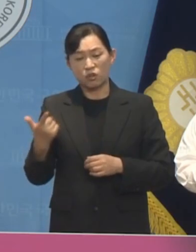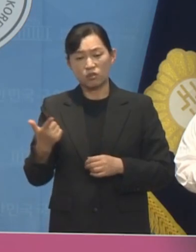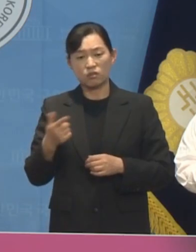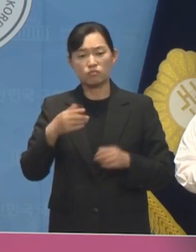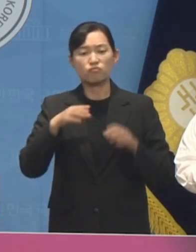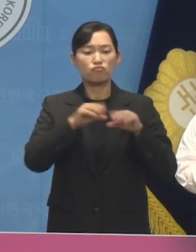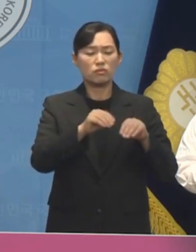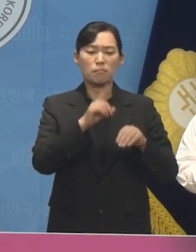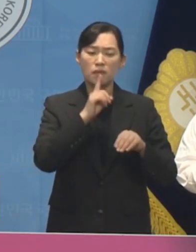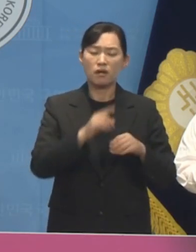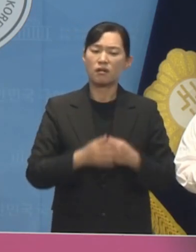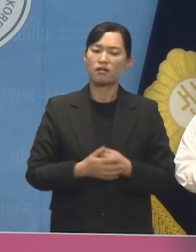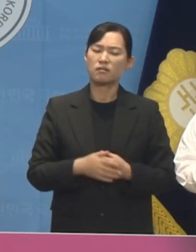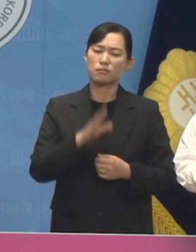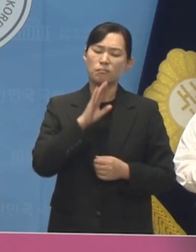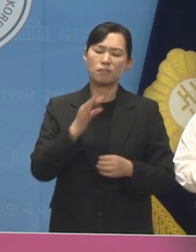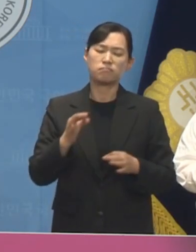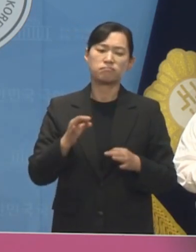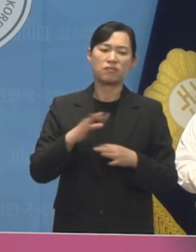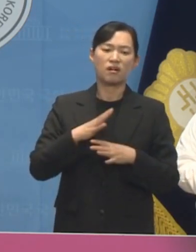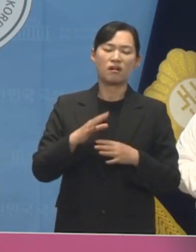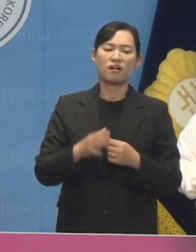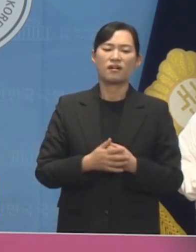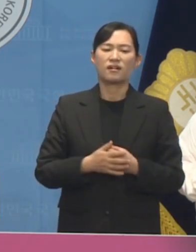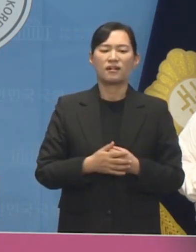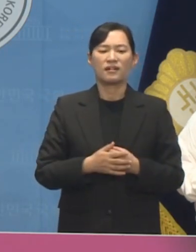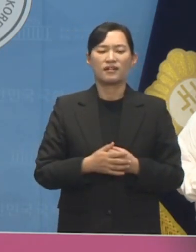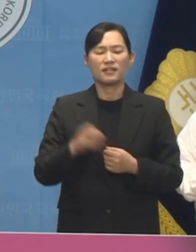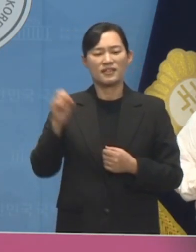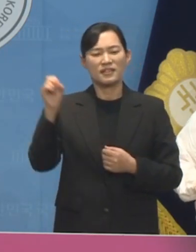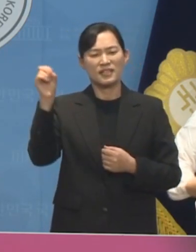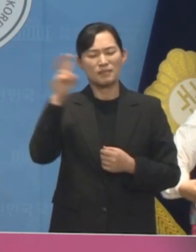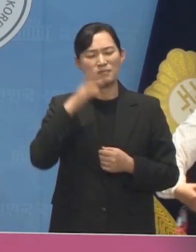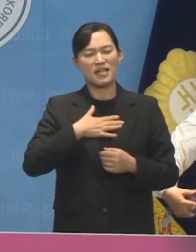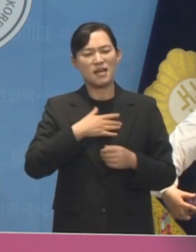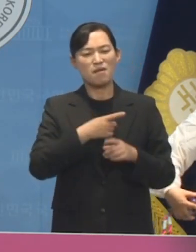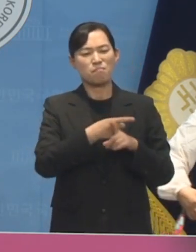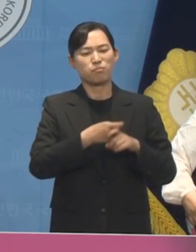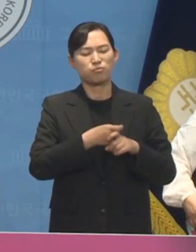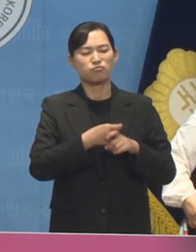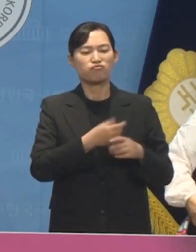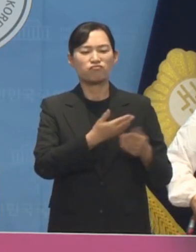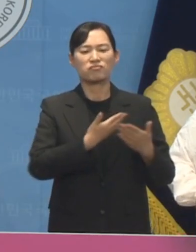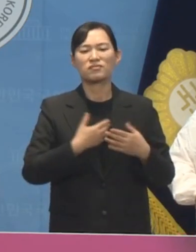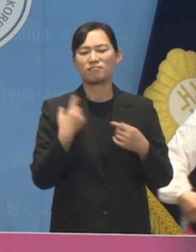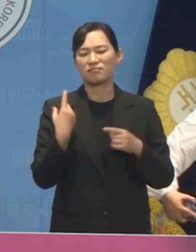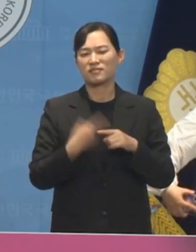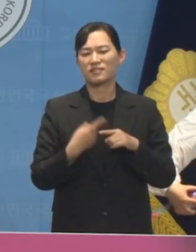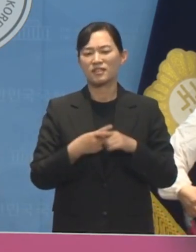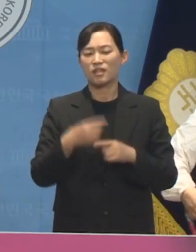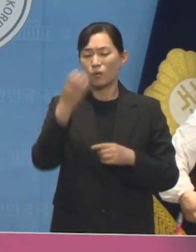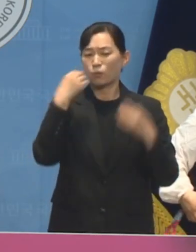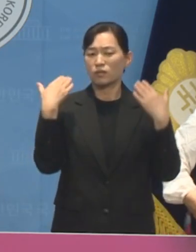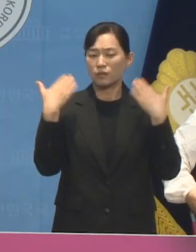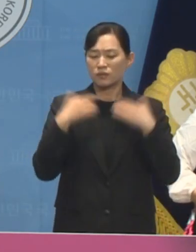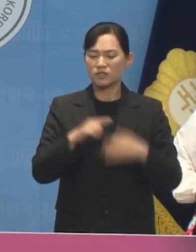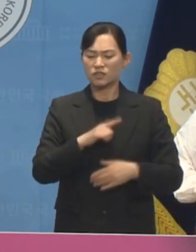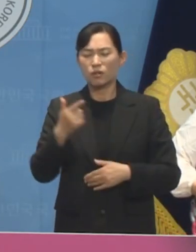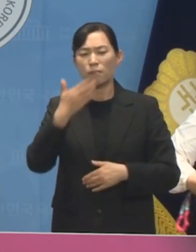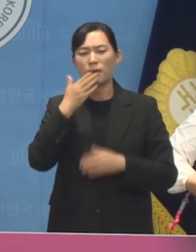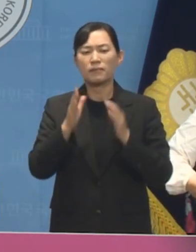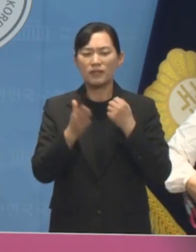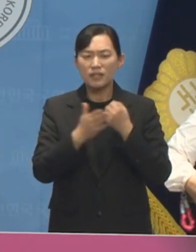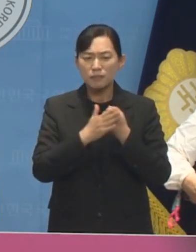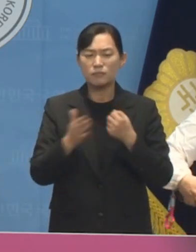결정, 너무나도 갑작스러운 이 상황을 저희에 대한 보복으로밖에 생각할 수 없습니다. 고등학교는 석식 때문에 내신을